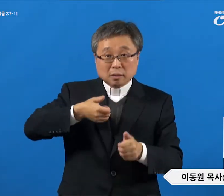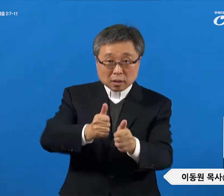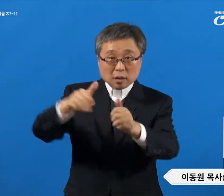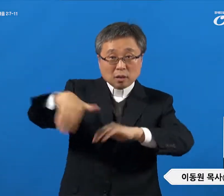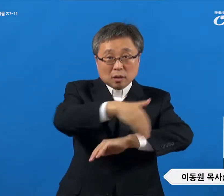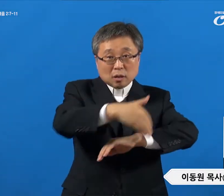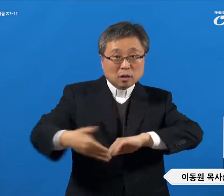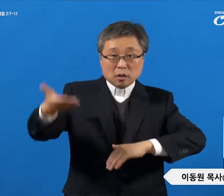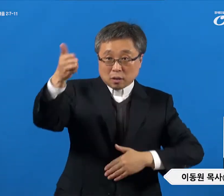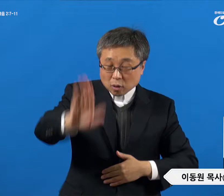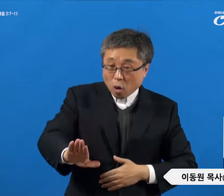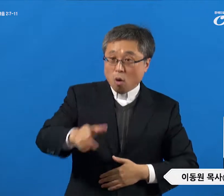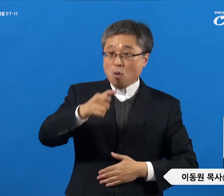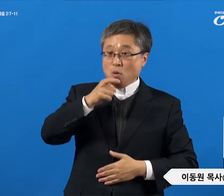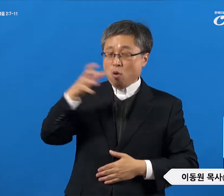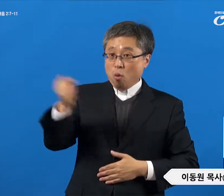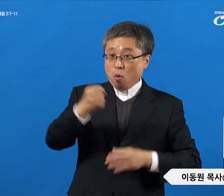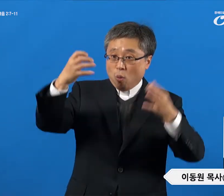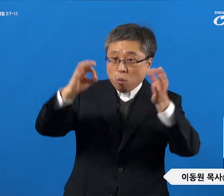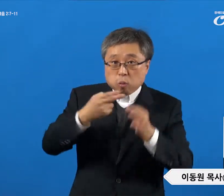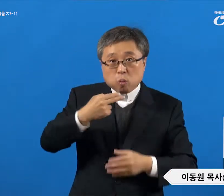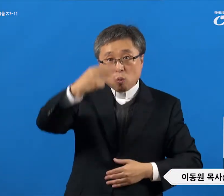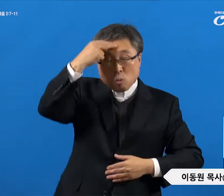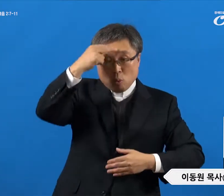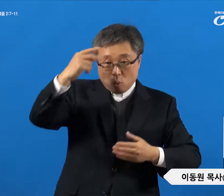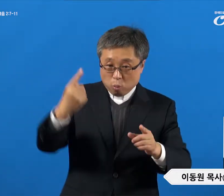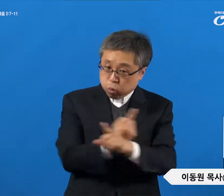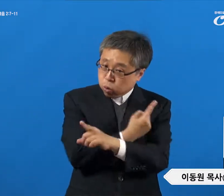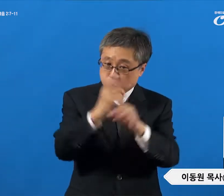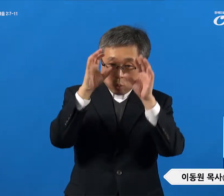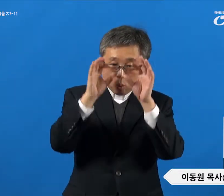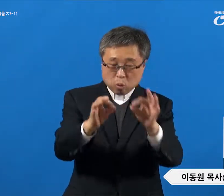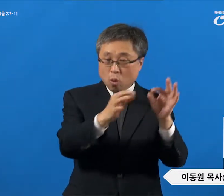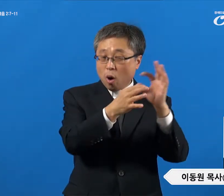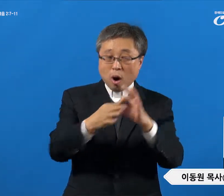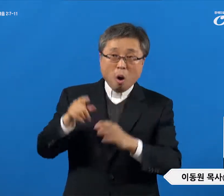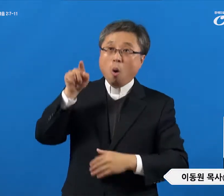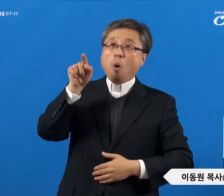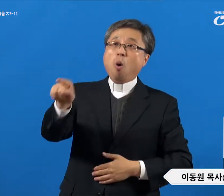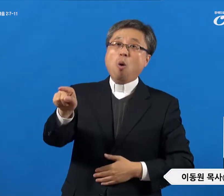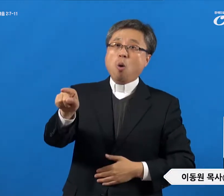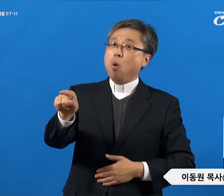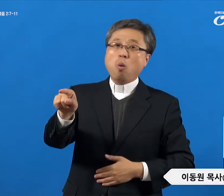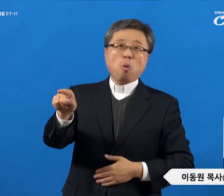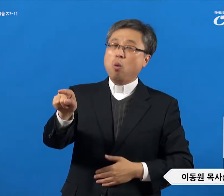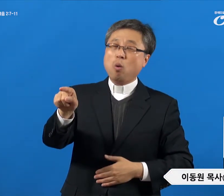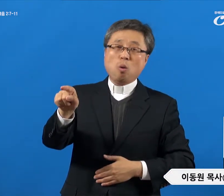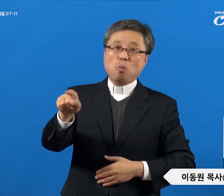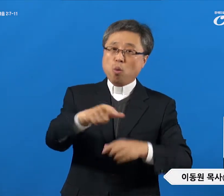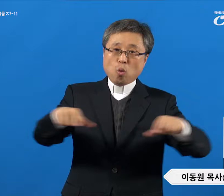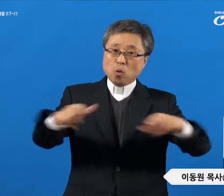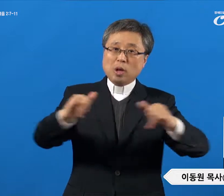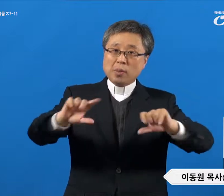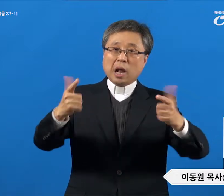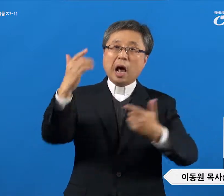기적을 보면서 물을 포도주로 바꾸는 것을 보시면서 제자들은 이분은 그냥 평범한 사람이 아니야, 그분은 하나님이시야.